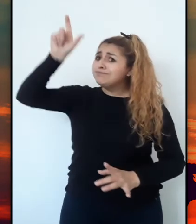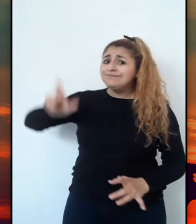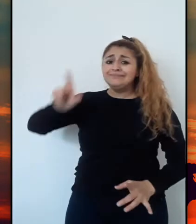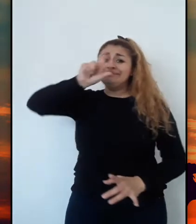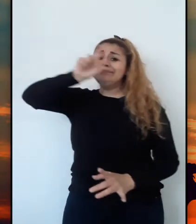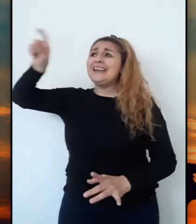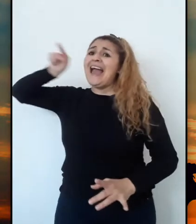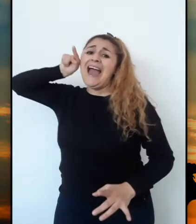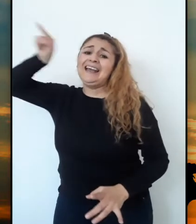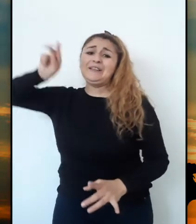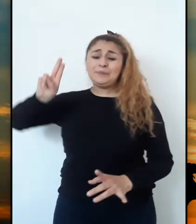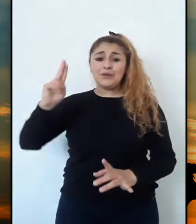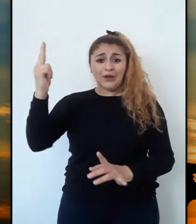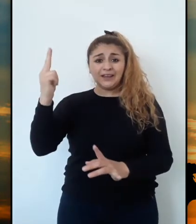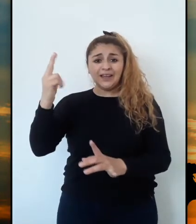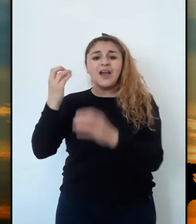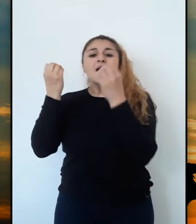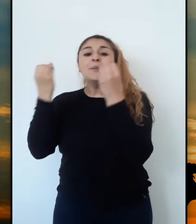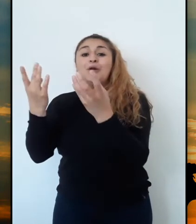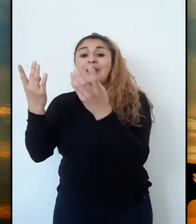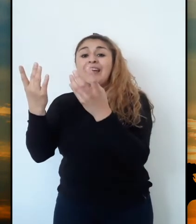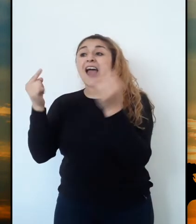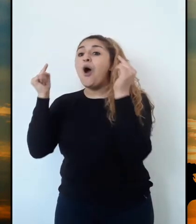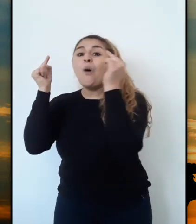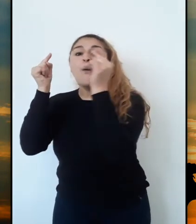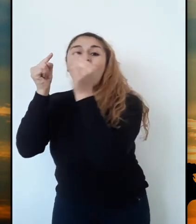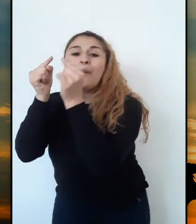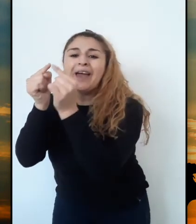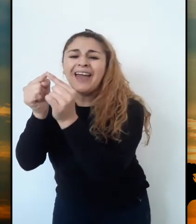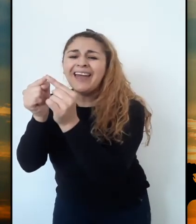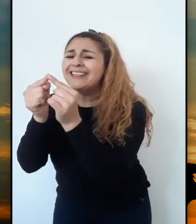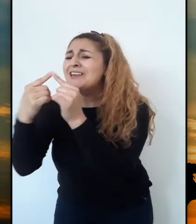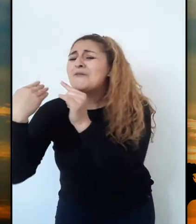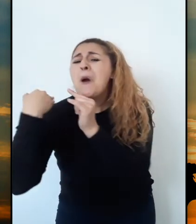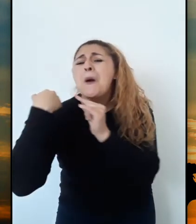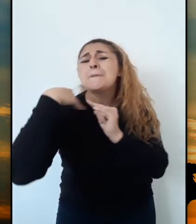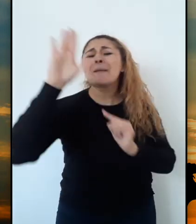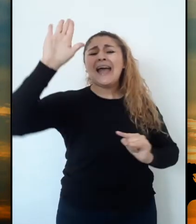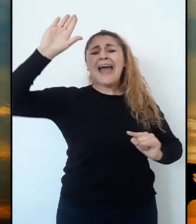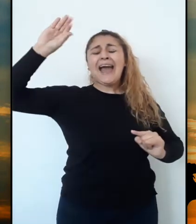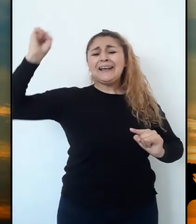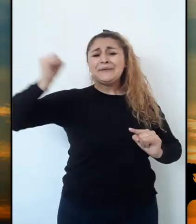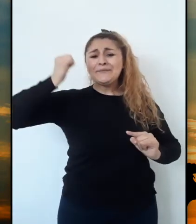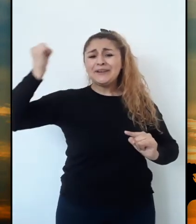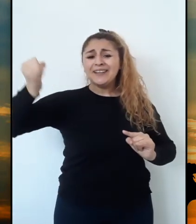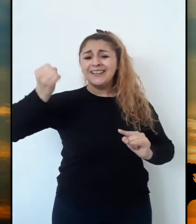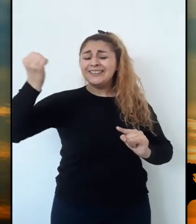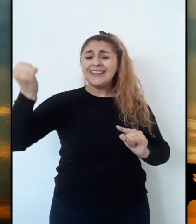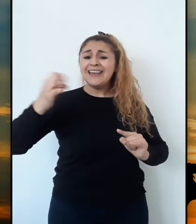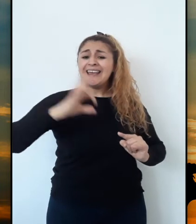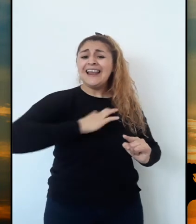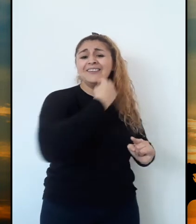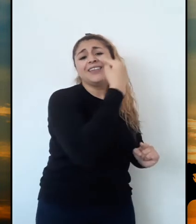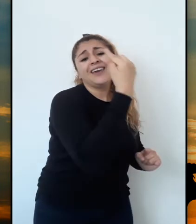sauver de la mort, aquel que lo podría librar de la muerte, y ayant été exaucé à cause de sa